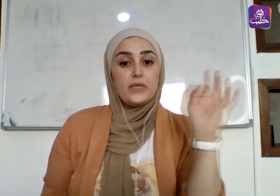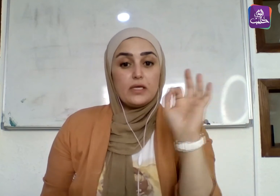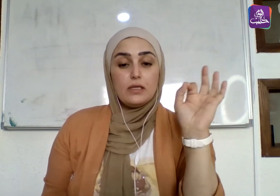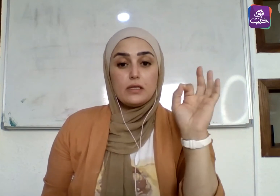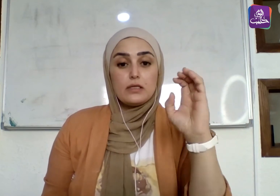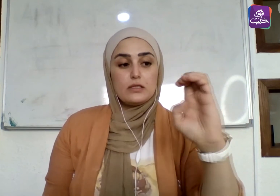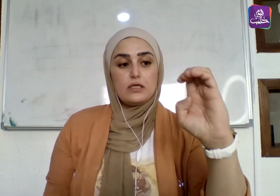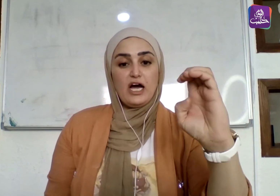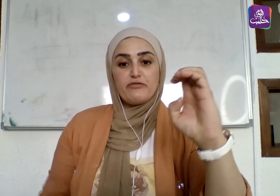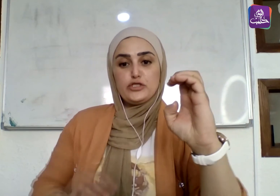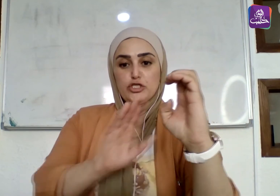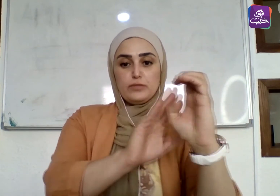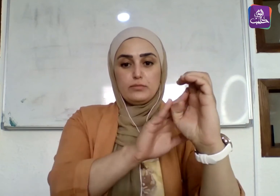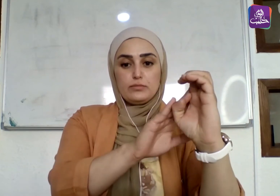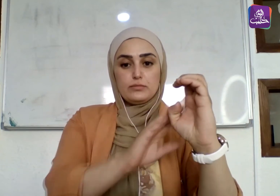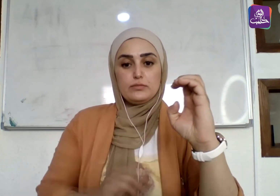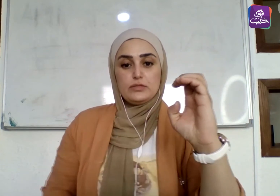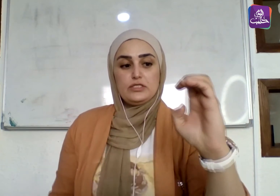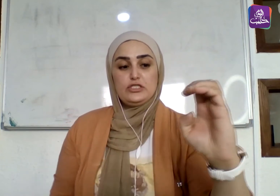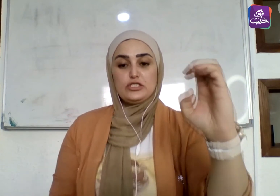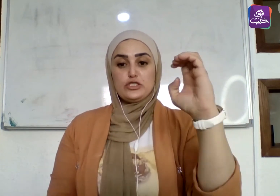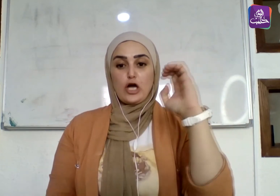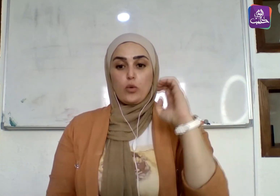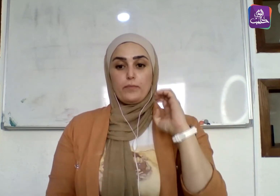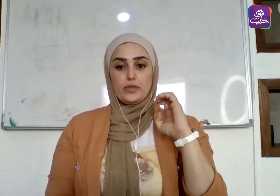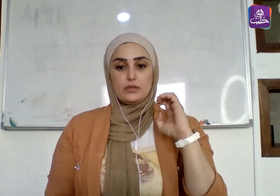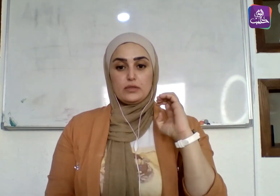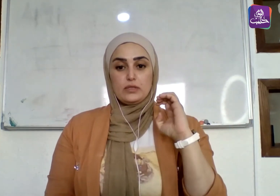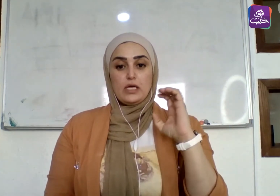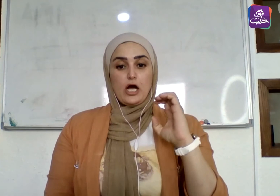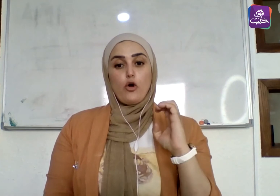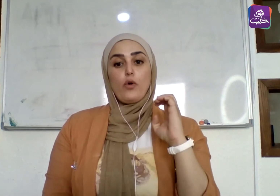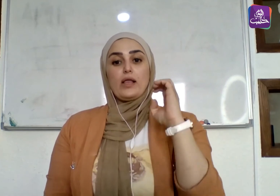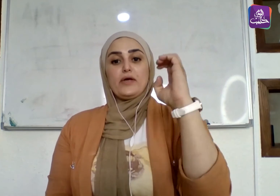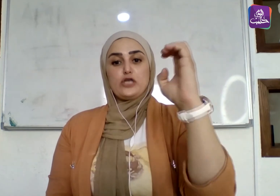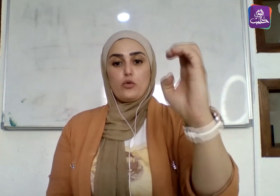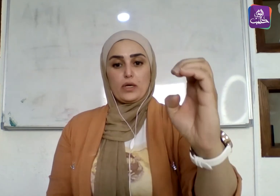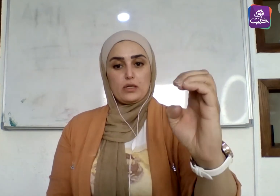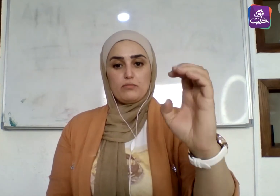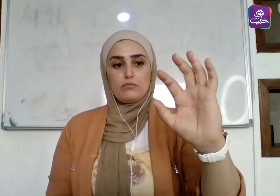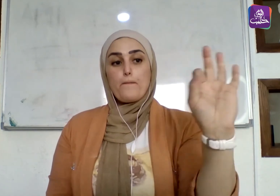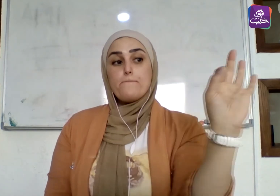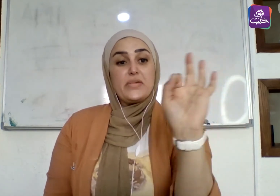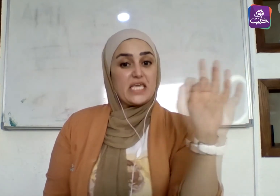مين حرف الجيم يجاوب أو أنا بجاوبك، مين